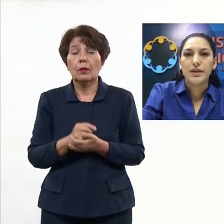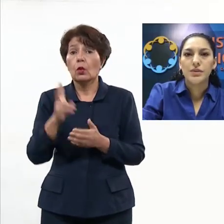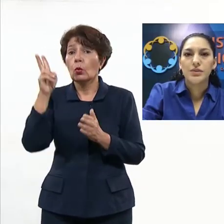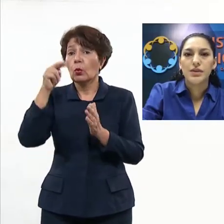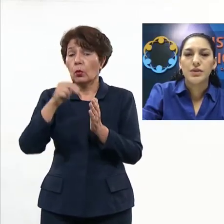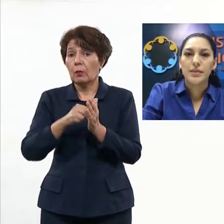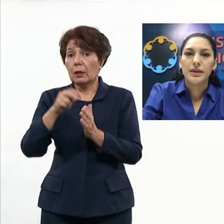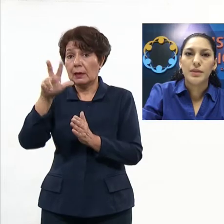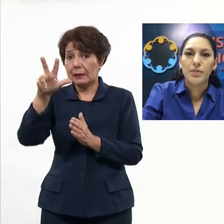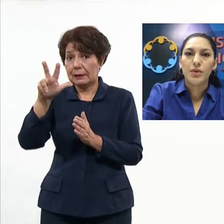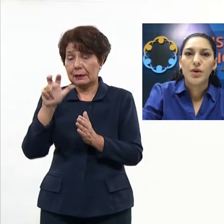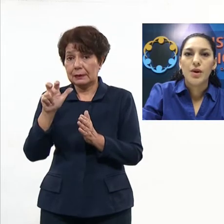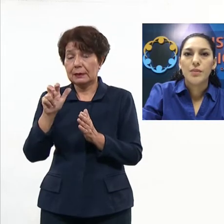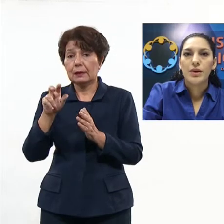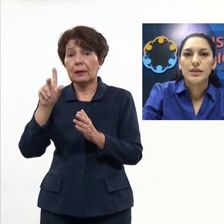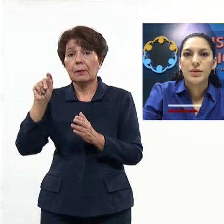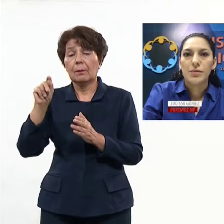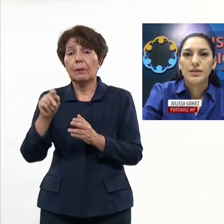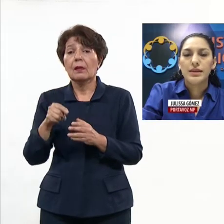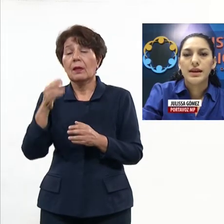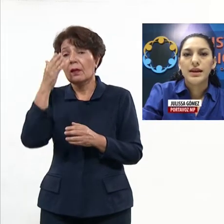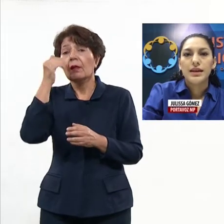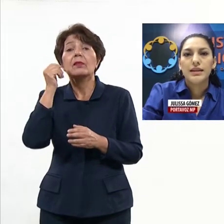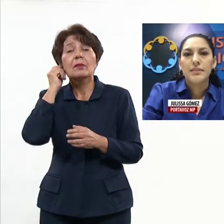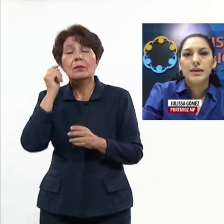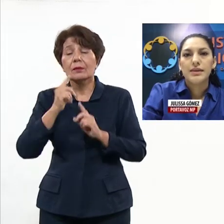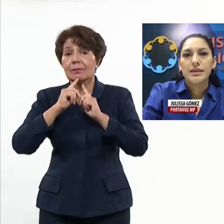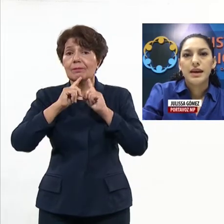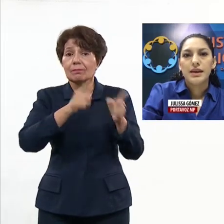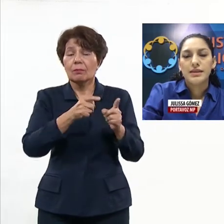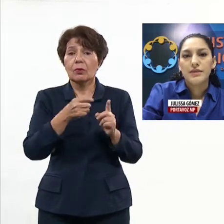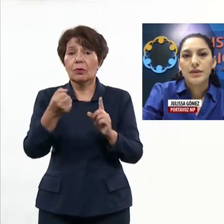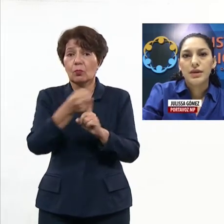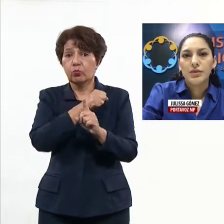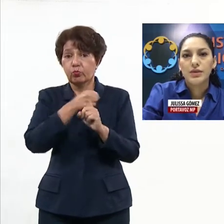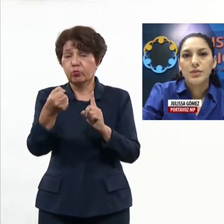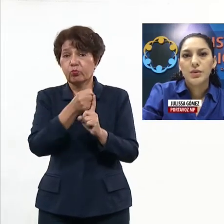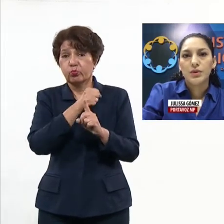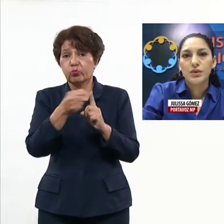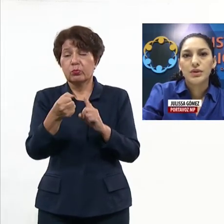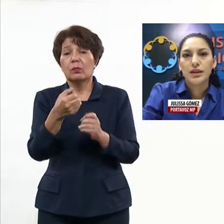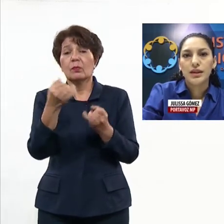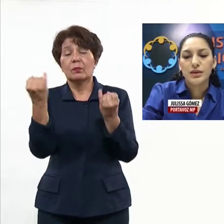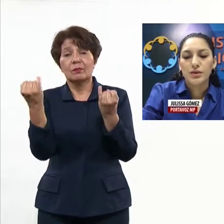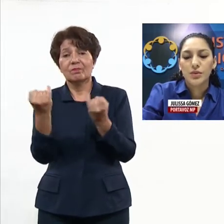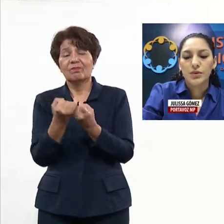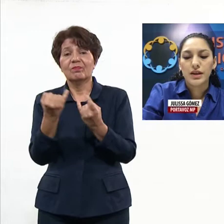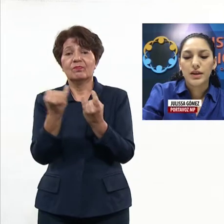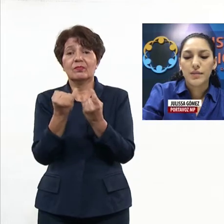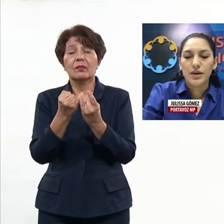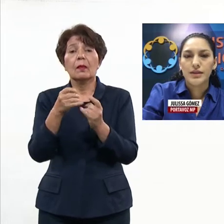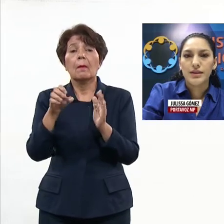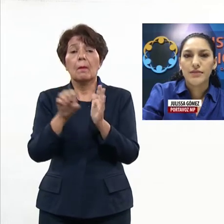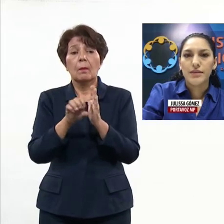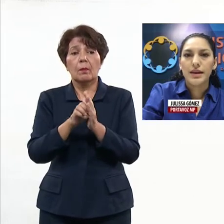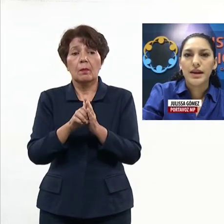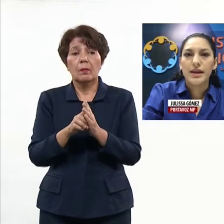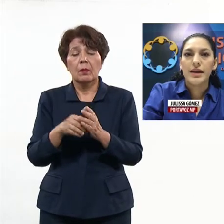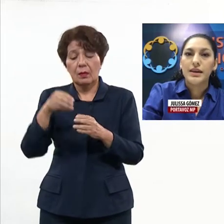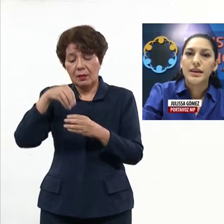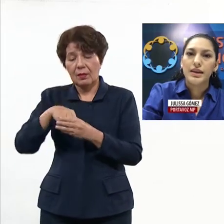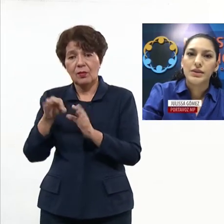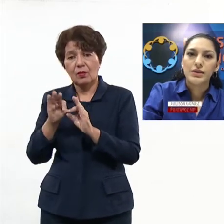120 denuncias solamente por violencia doméstica también se han recibido denuncias por otros delitos como ser violencia